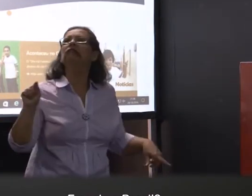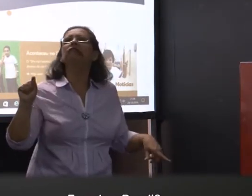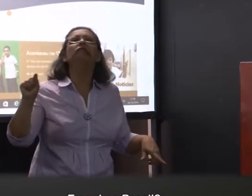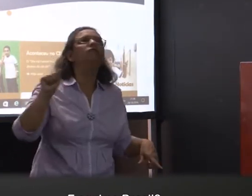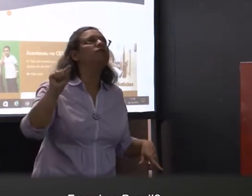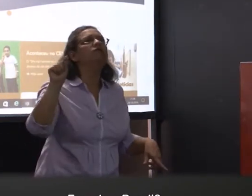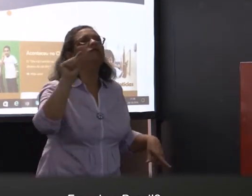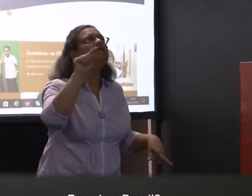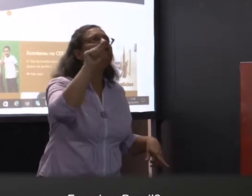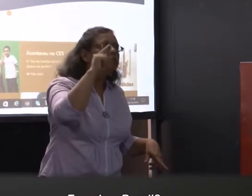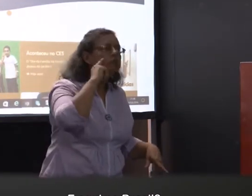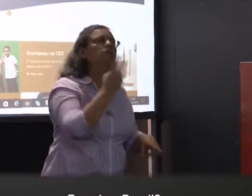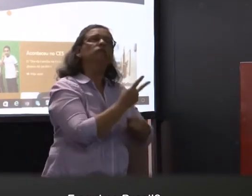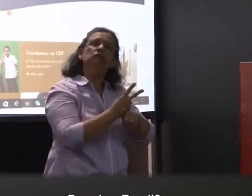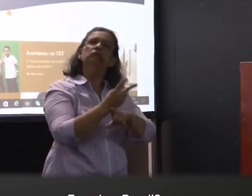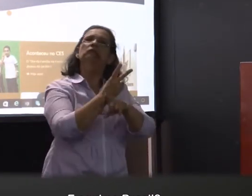E aqui no Brasil?